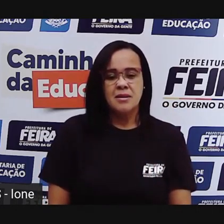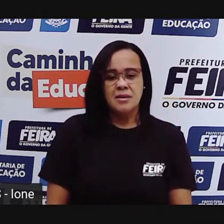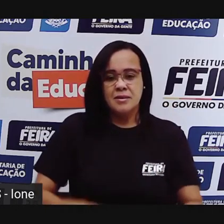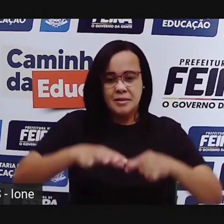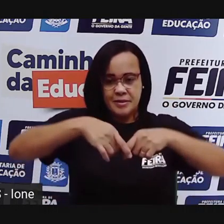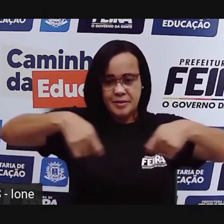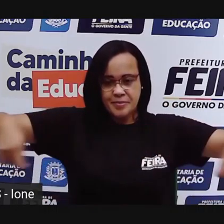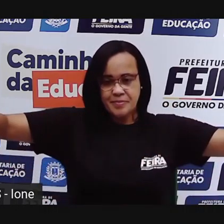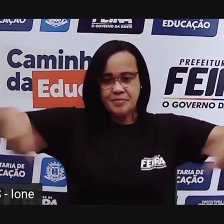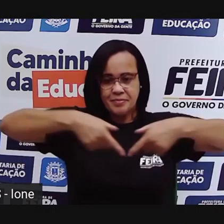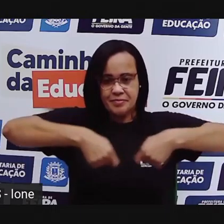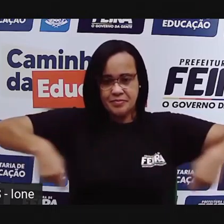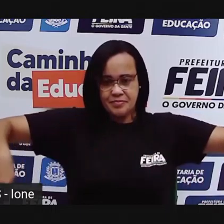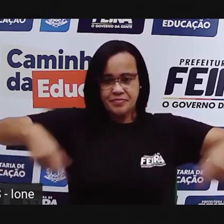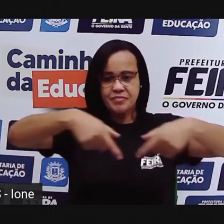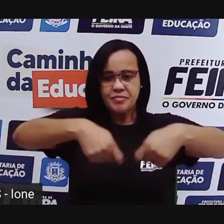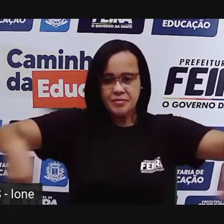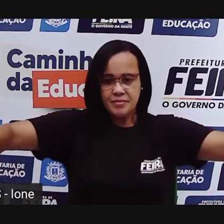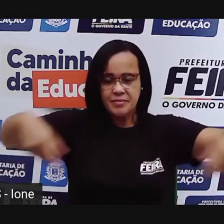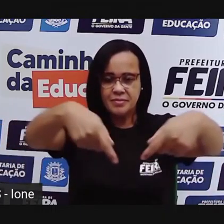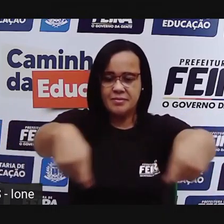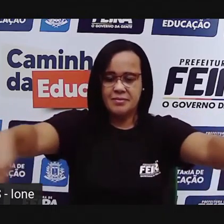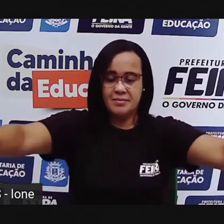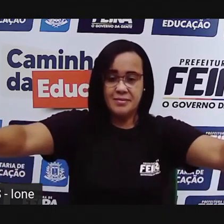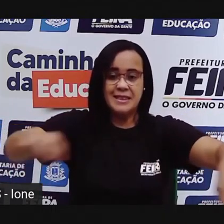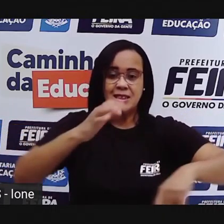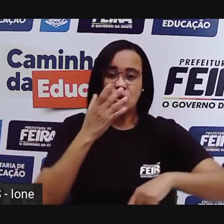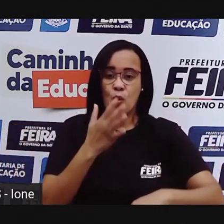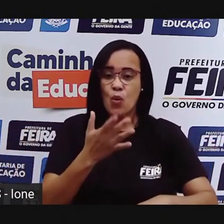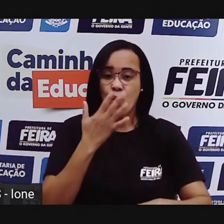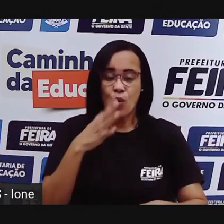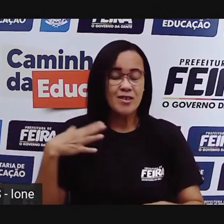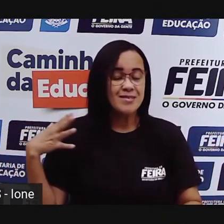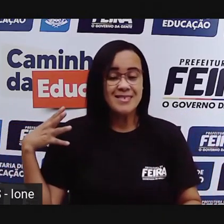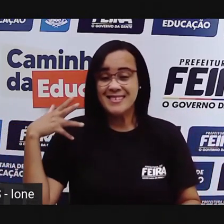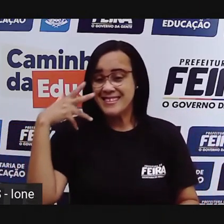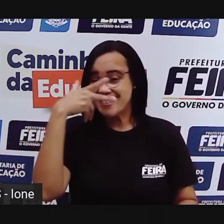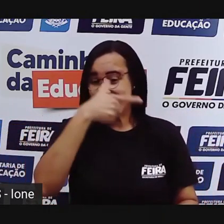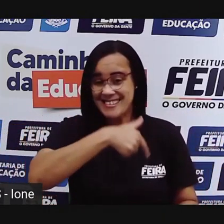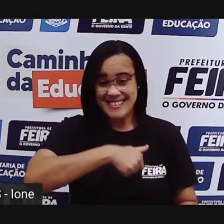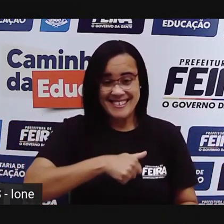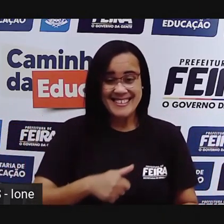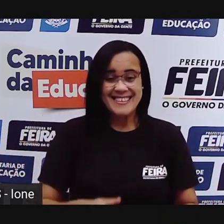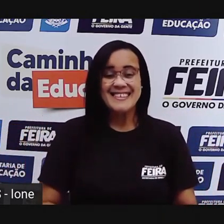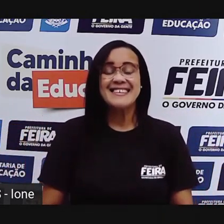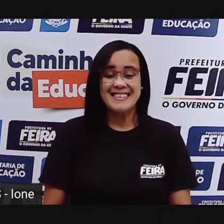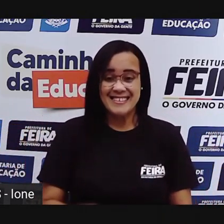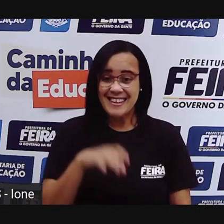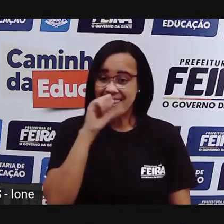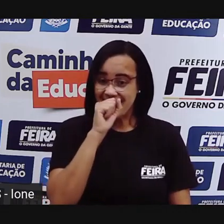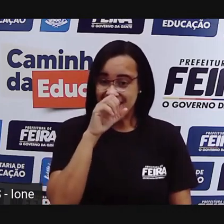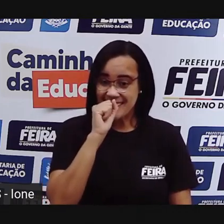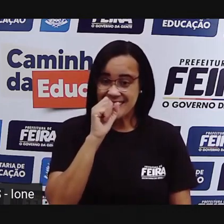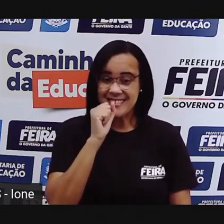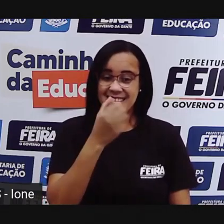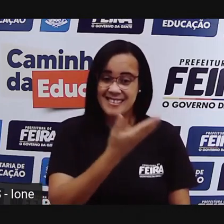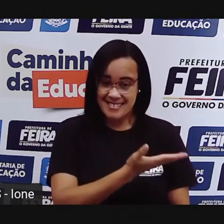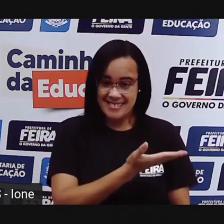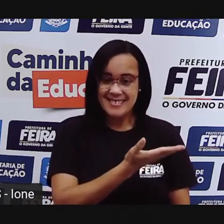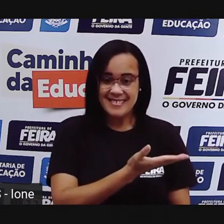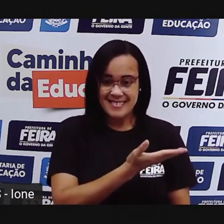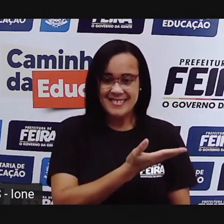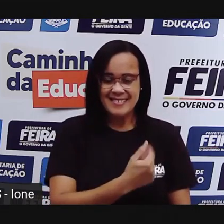ficar colorido. Então, quanto mais colorido, mais lindo fica. Tá faltando que cor, meninada? Ah, o laranja. Olha o